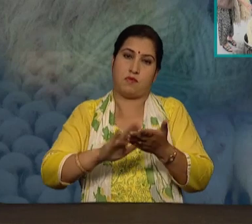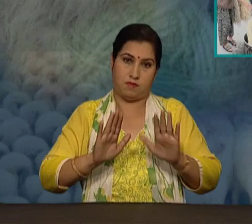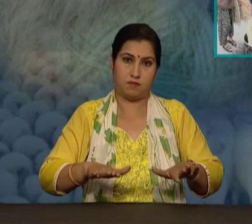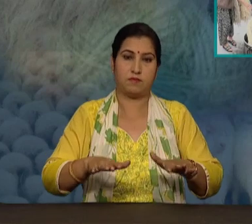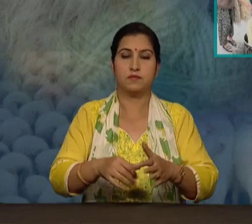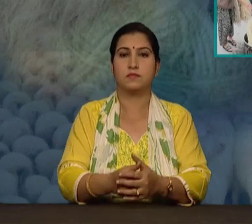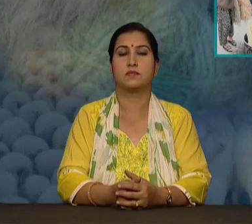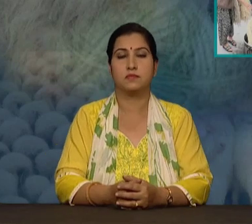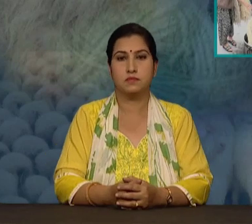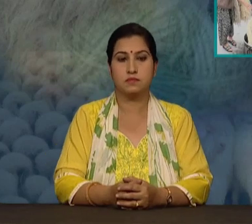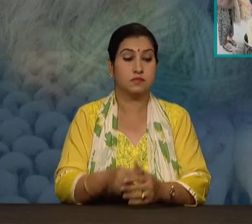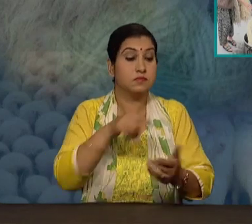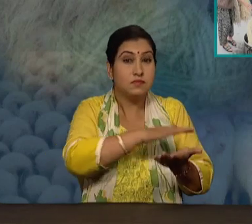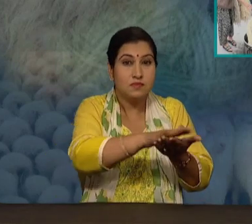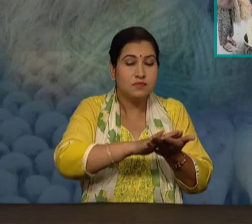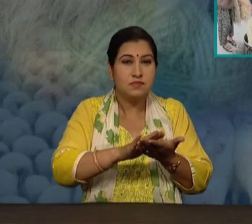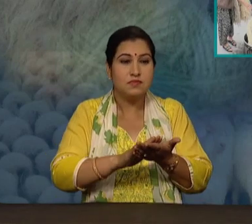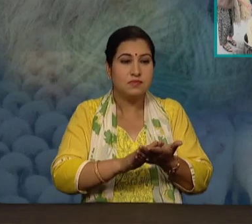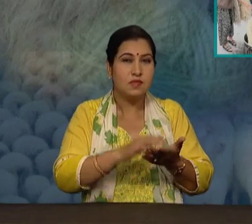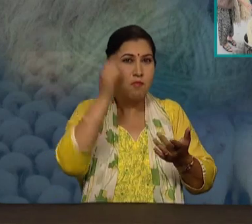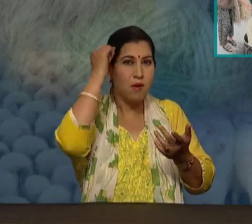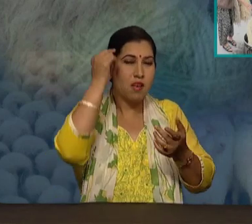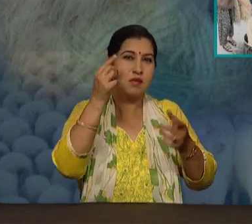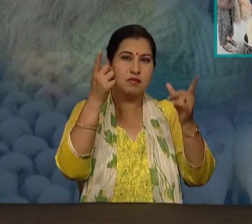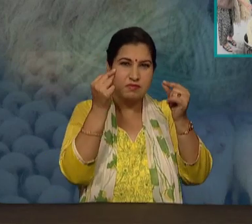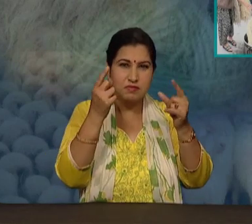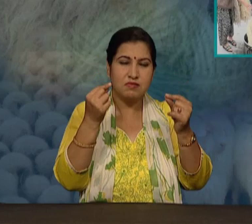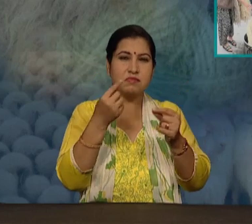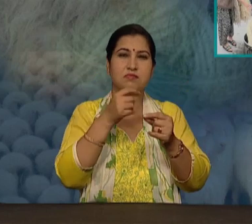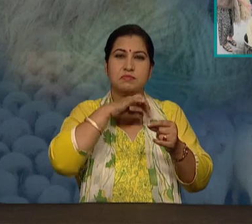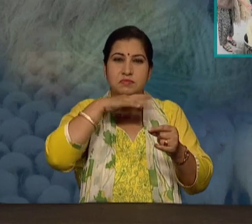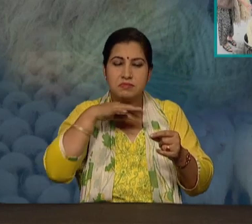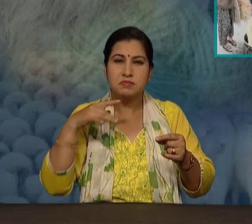ताकि बालों पर लगी चिकनाई, धूल